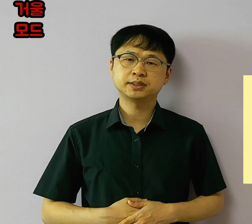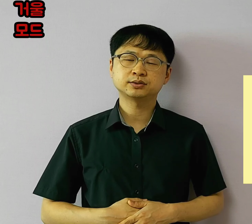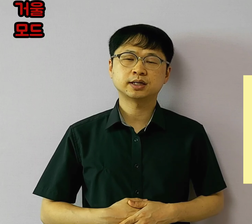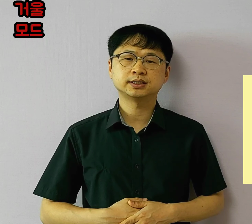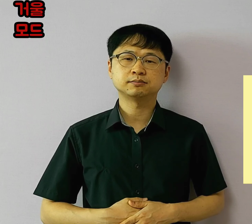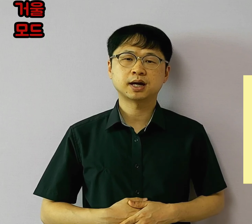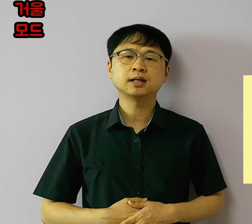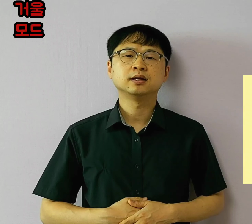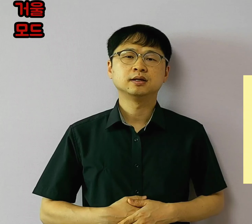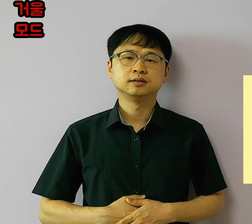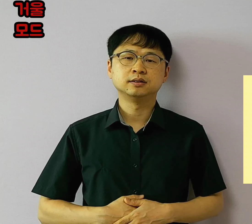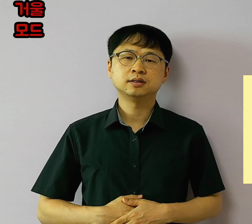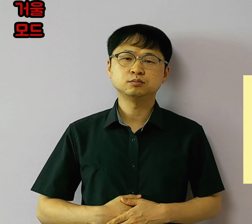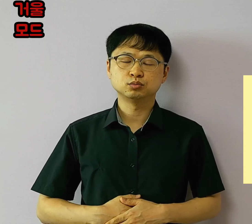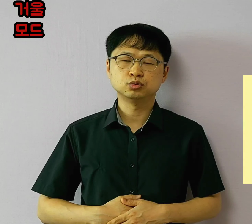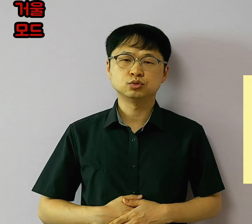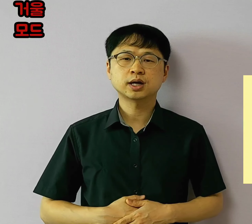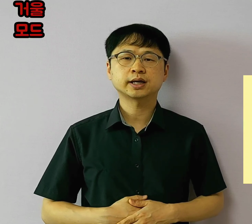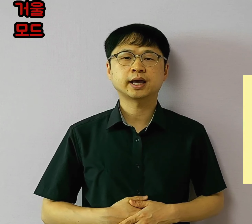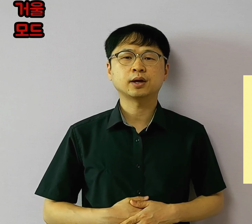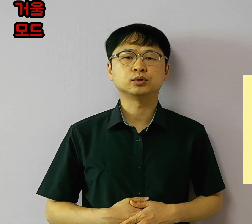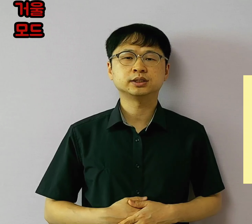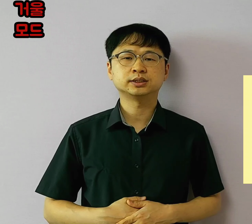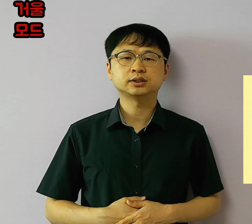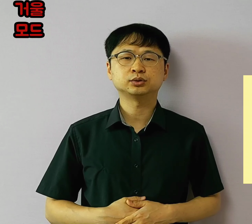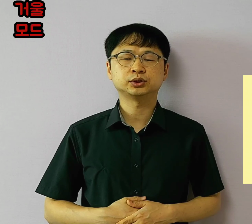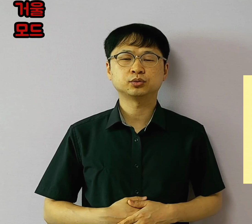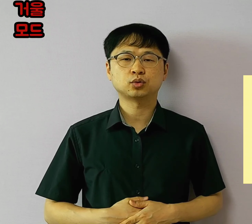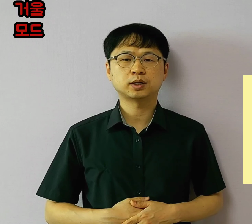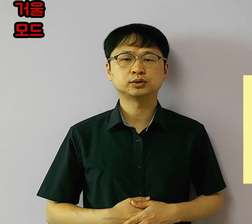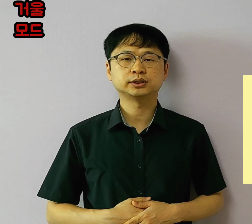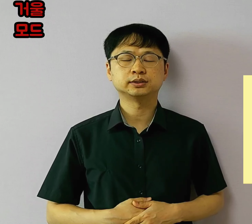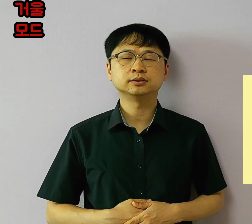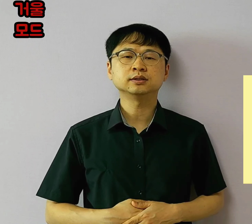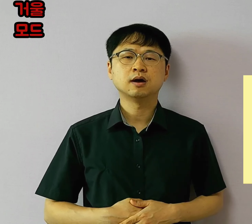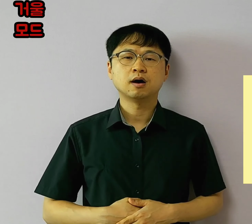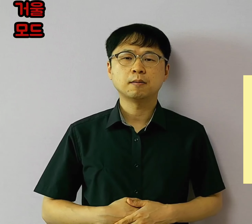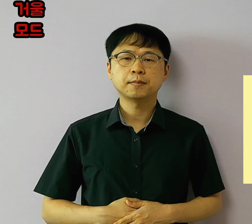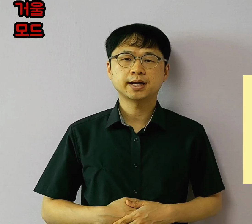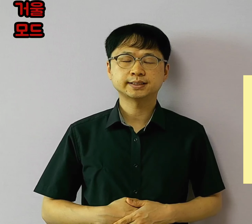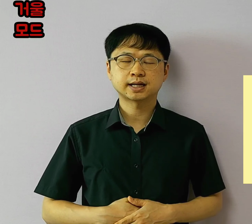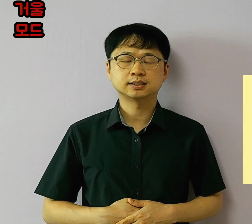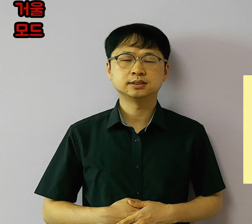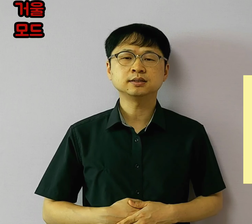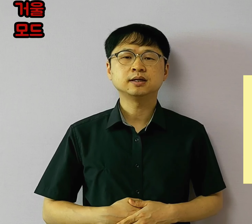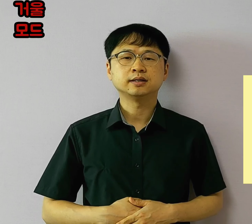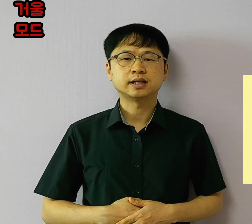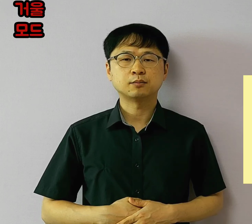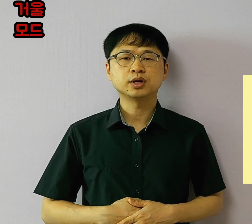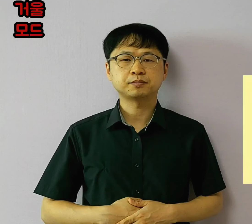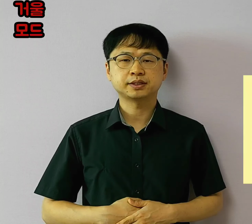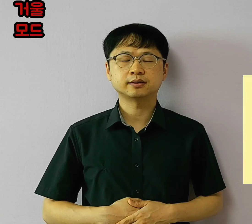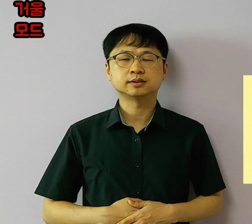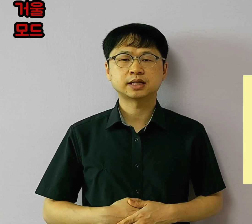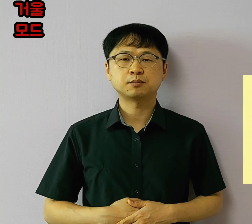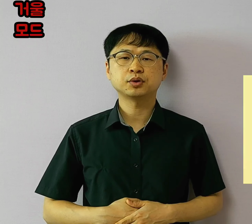잡히지도 않지만 늘 묵묵하게 우리를 지켜주시고 돌봐주시는 엄마의 사랑을 나무에 빗대어서 잘